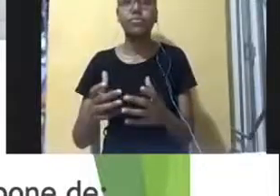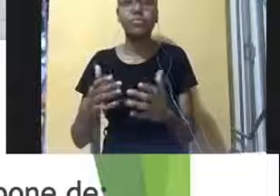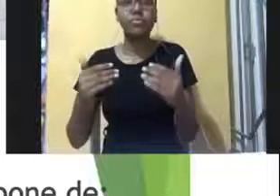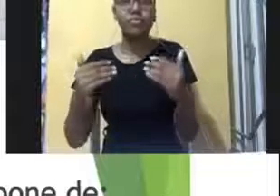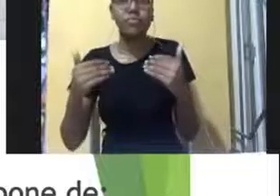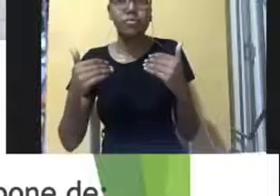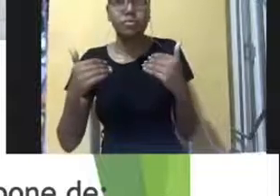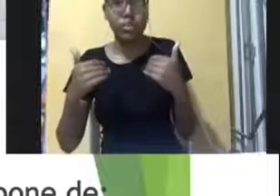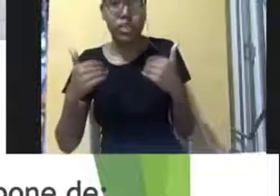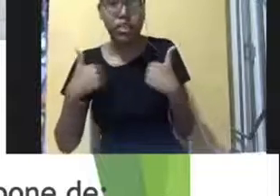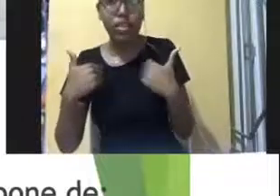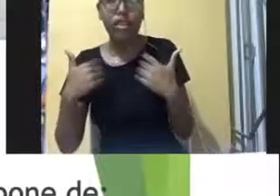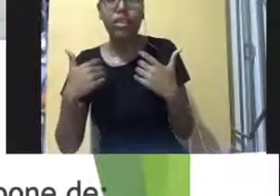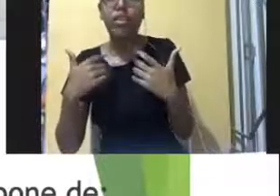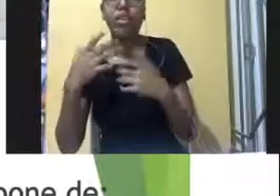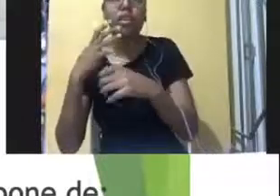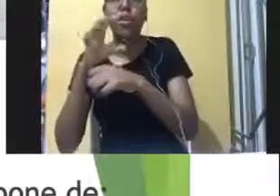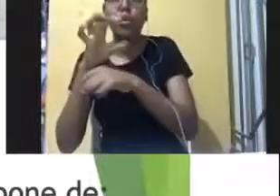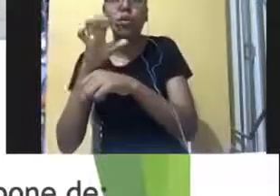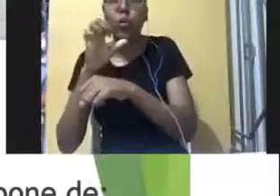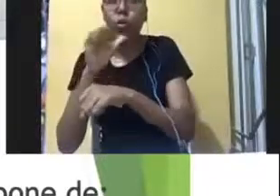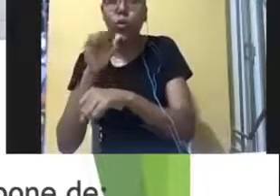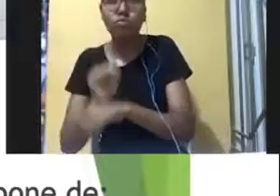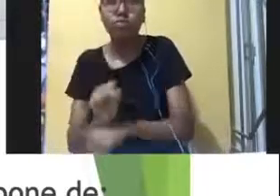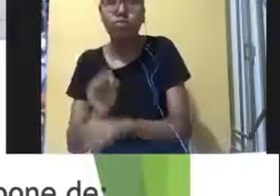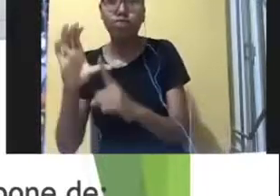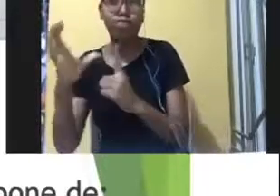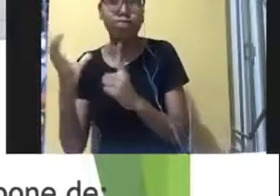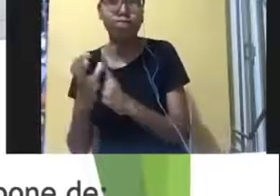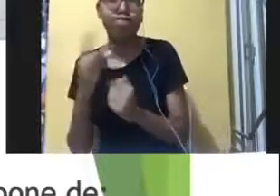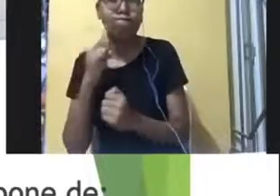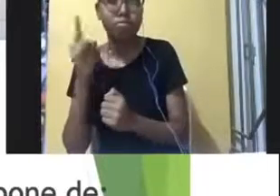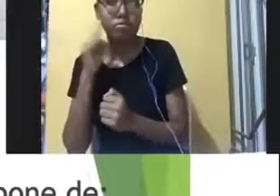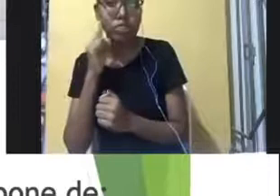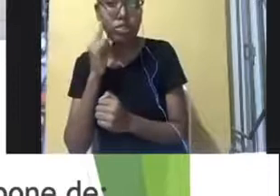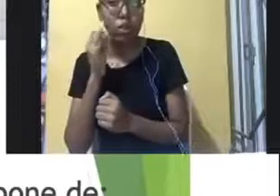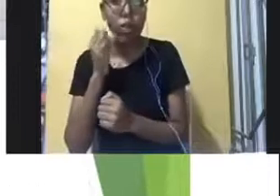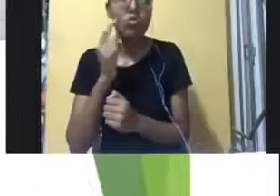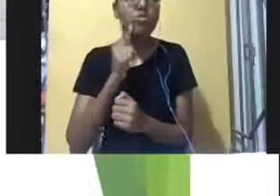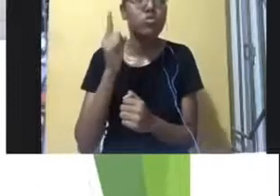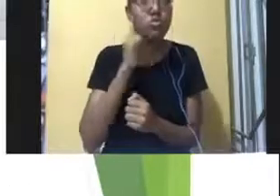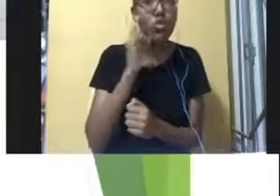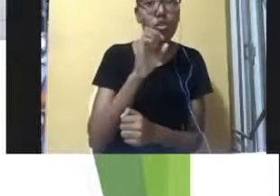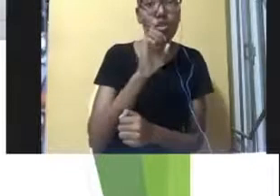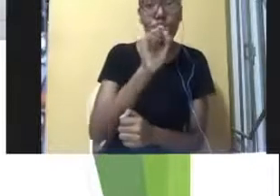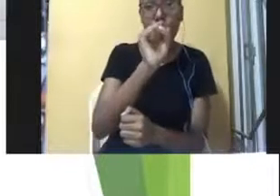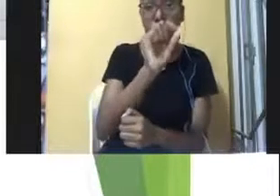que tiene una identidad. Eso es un poquito como ellos se dividen.